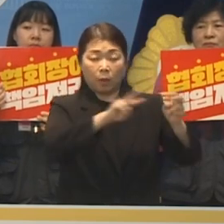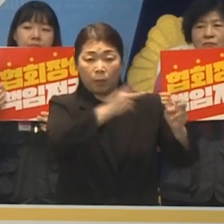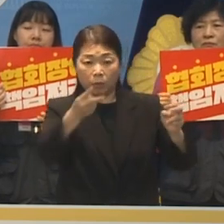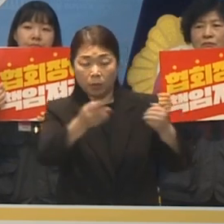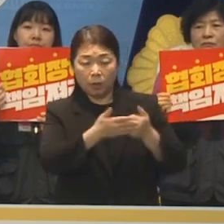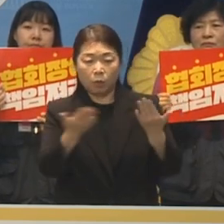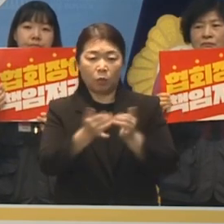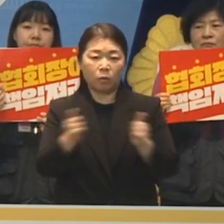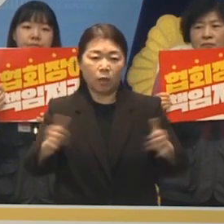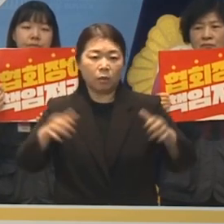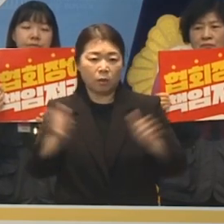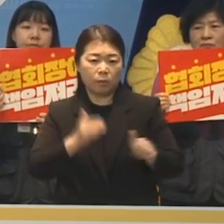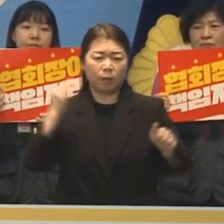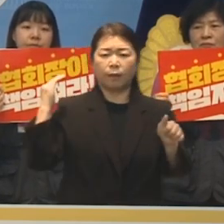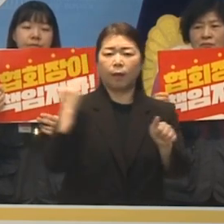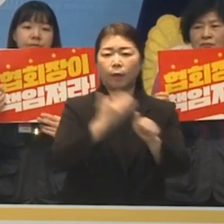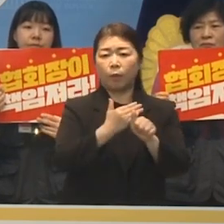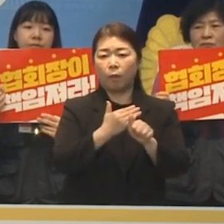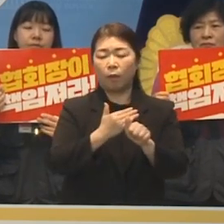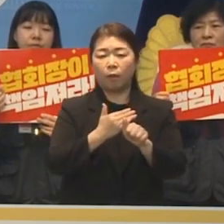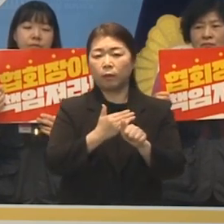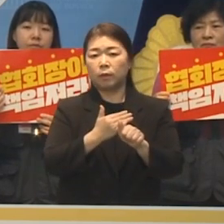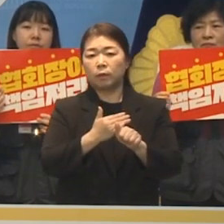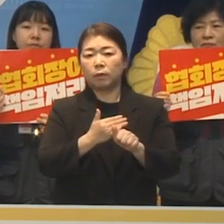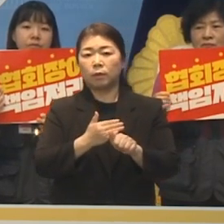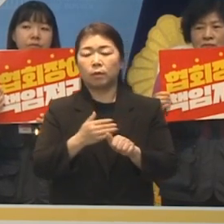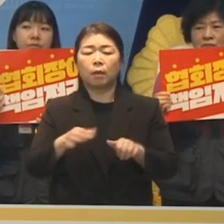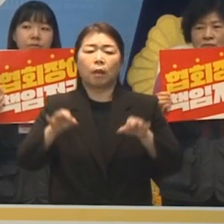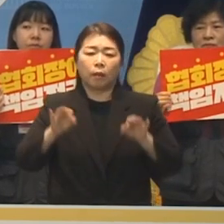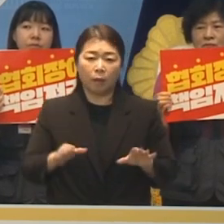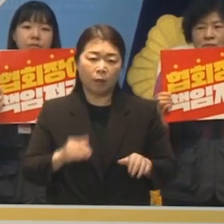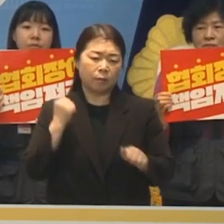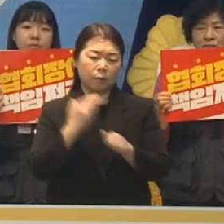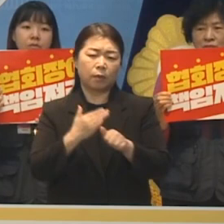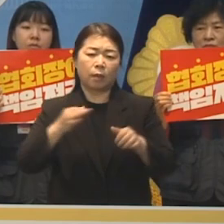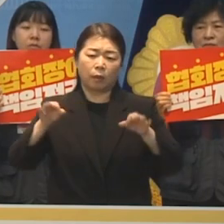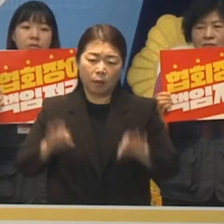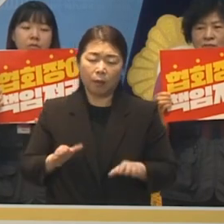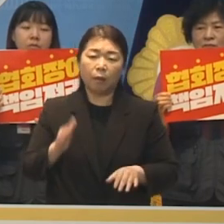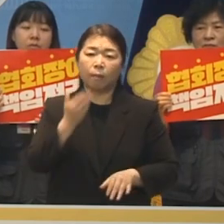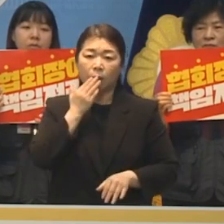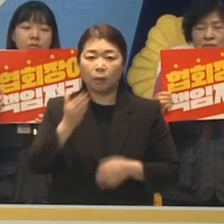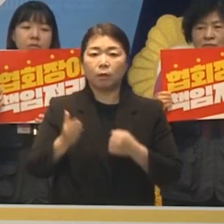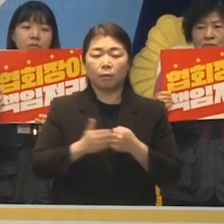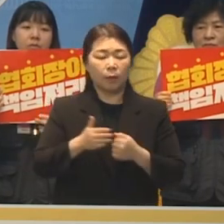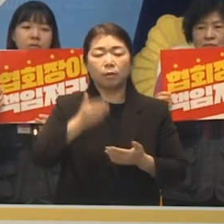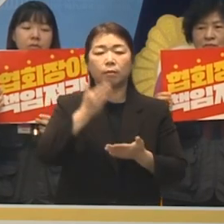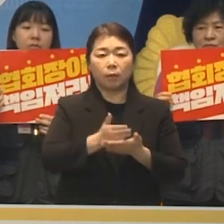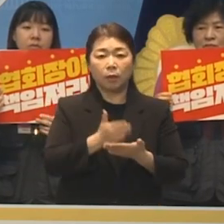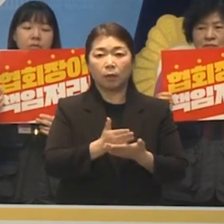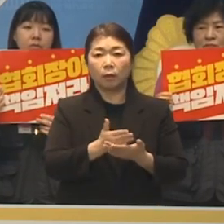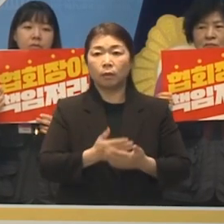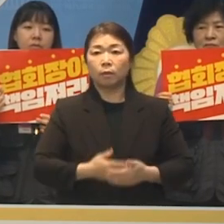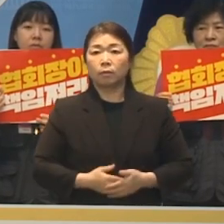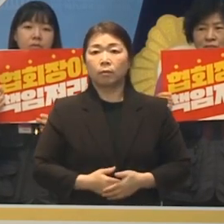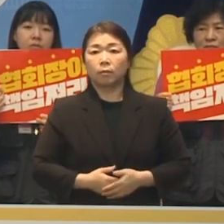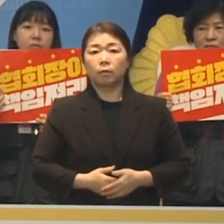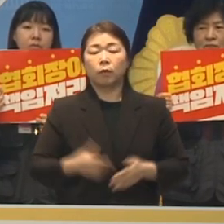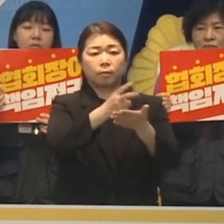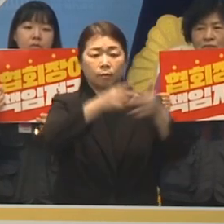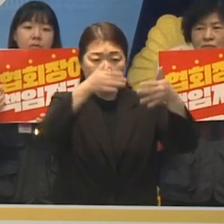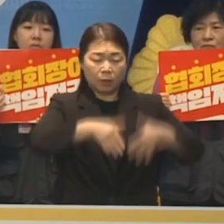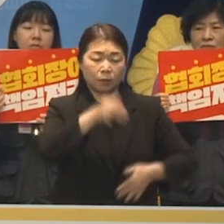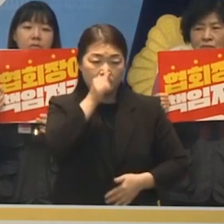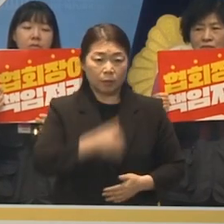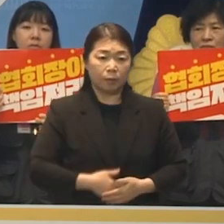노동자 집단 해고가 매우 쉽게 이루어지기 때문이다. 협회는